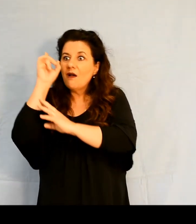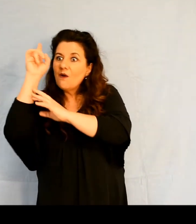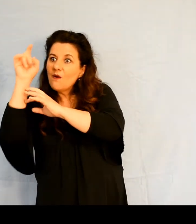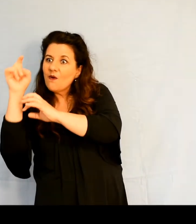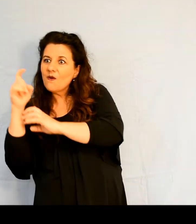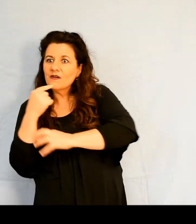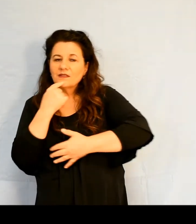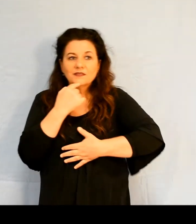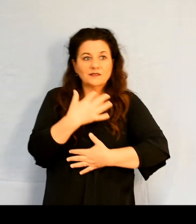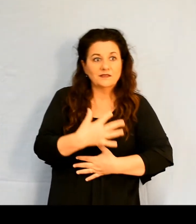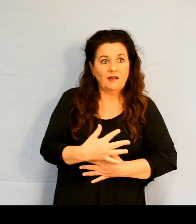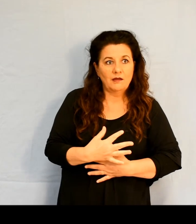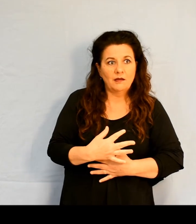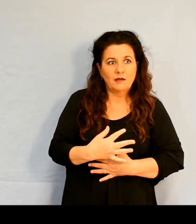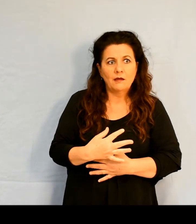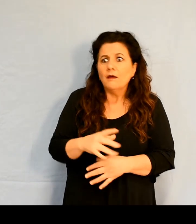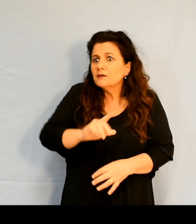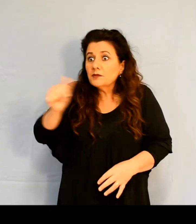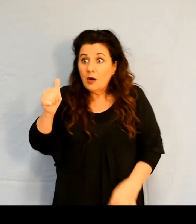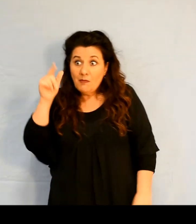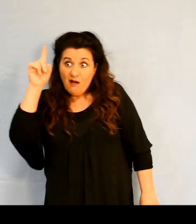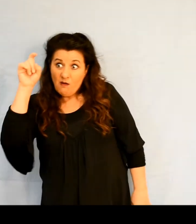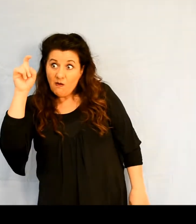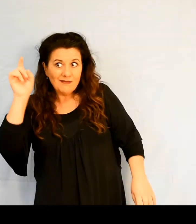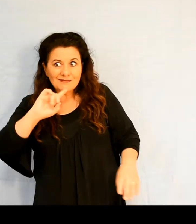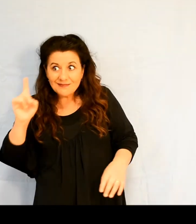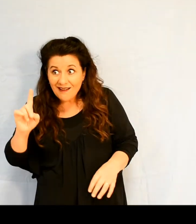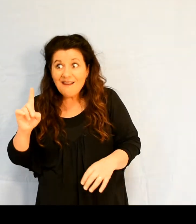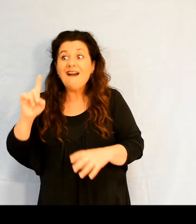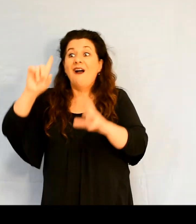l'eau, mais avec l'eau et avec le sang.